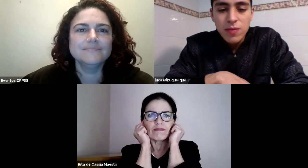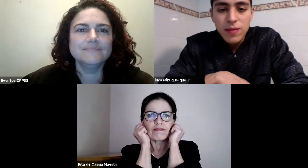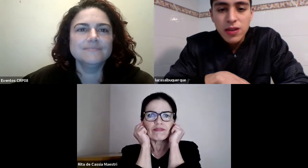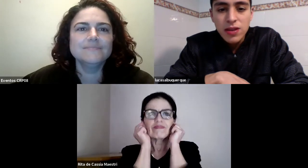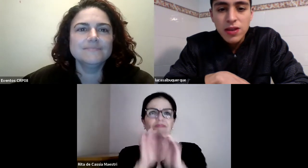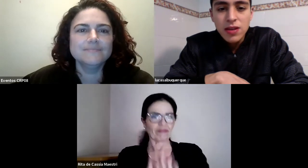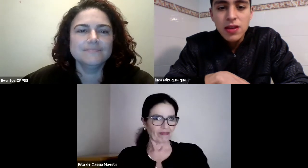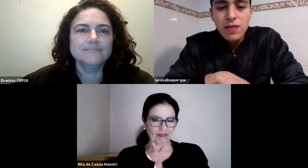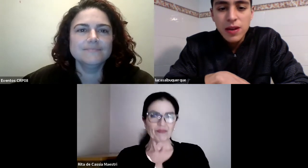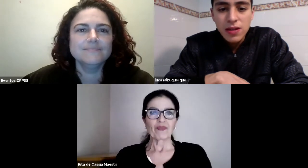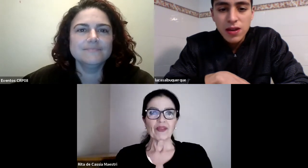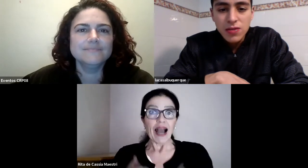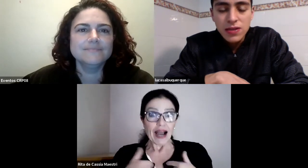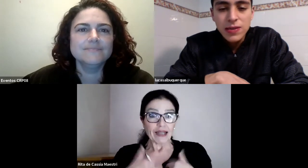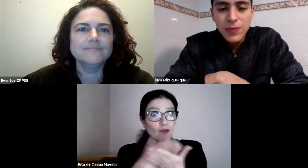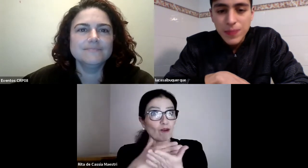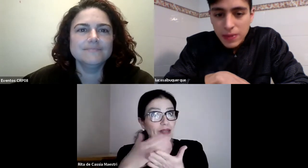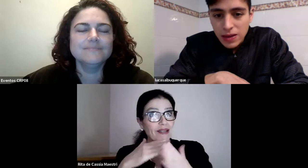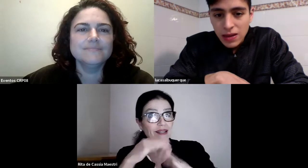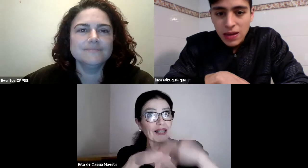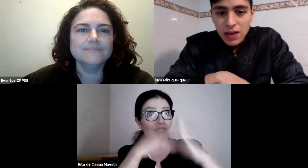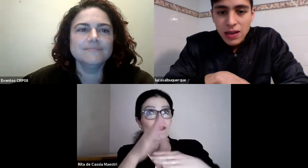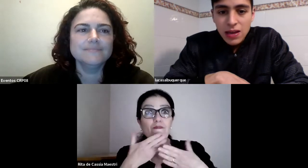por uma meningite e perdi a audição.